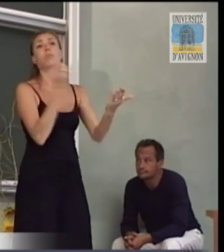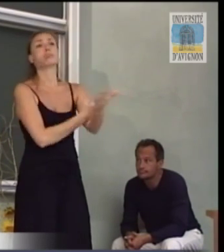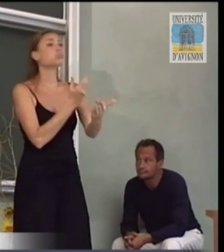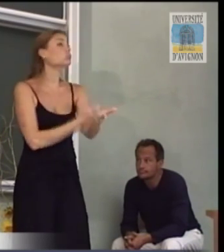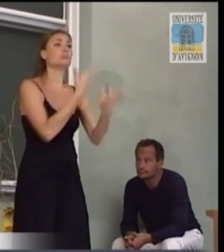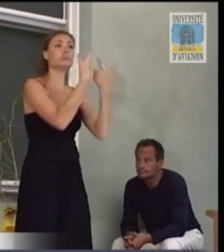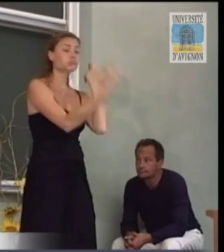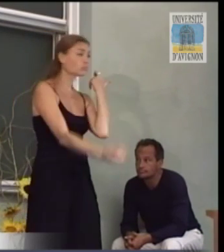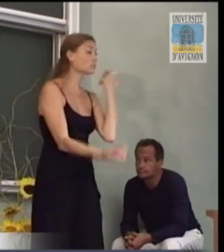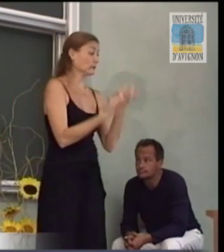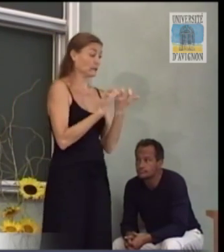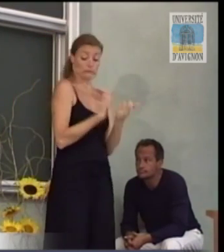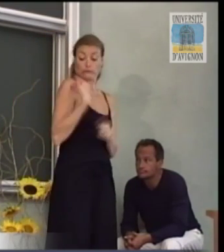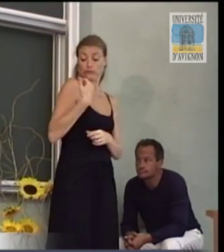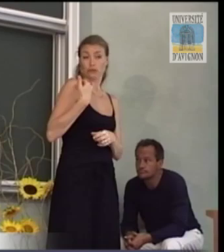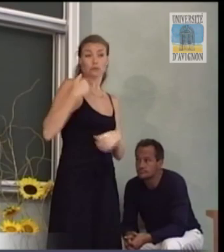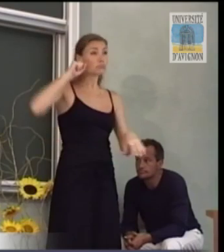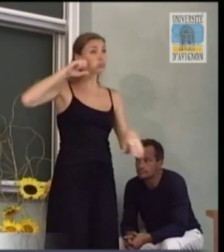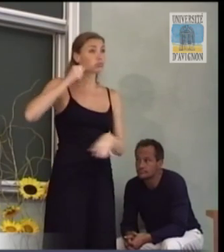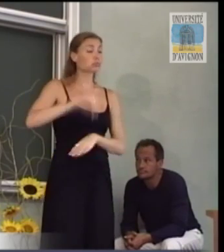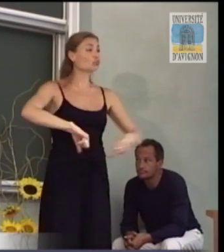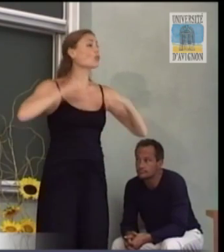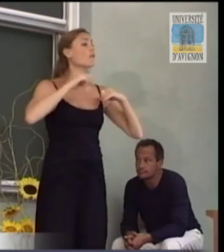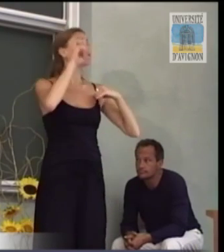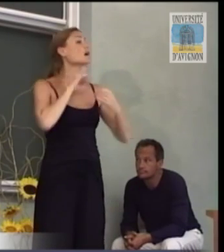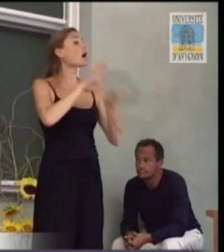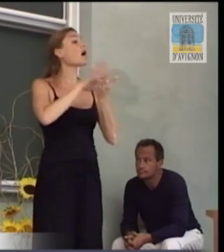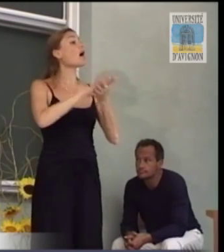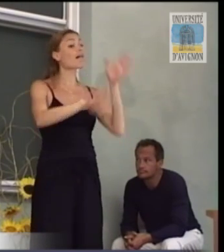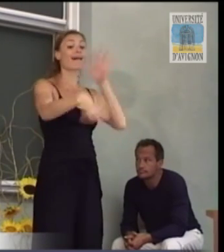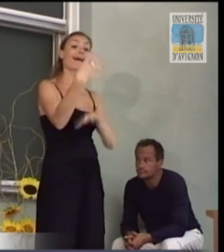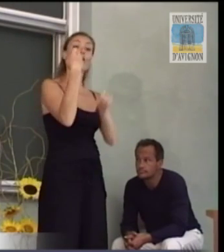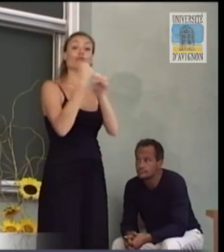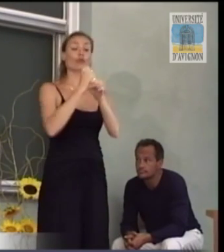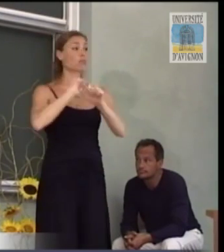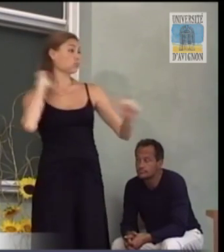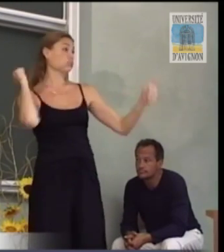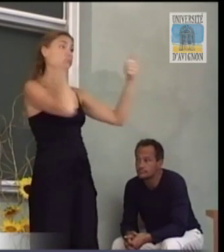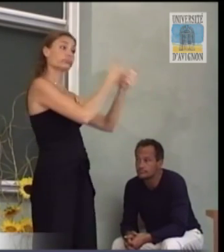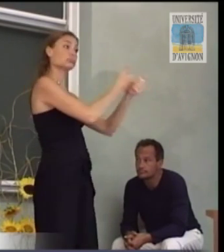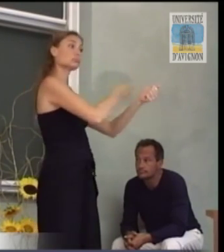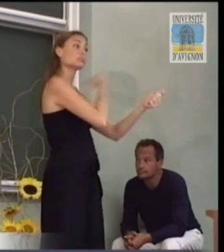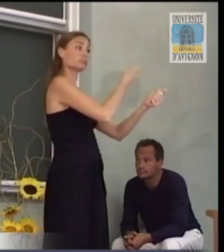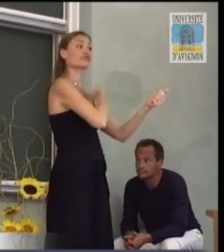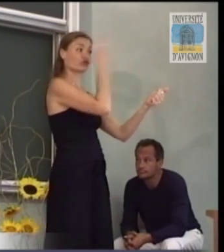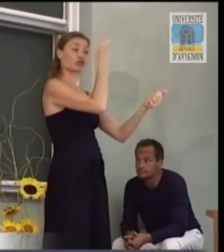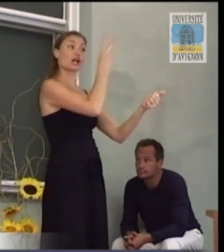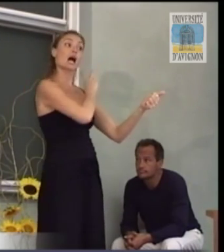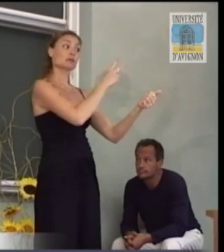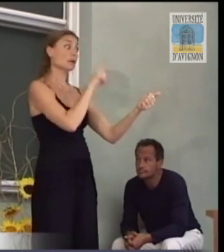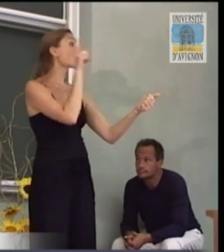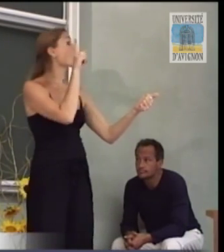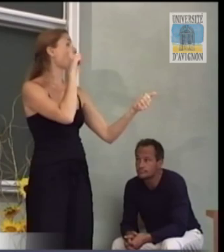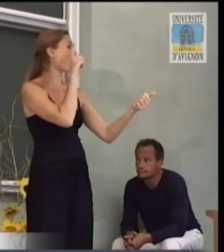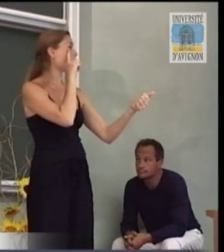qu'aujourd'hui, tout dernièrement, une jeune fille de 14 ans a porté plainte contre son médecin traitant parce que les parents ont